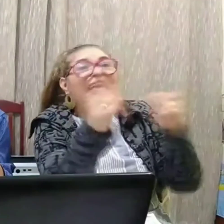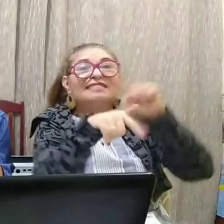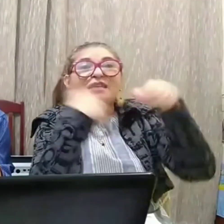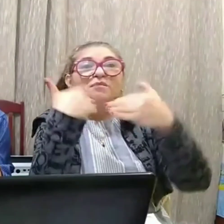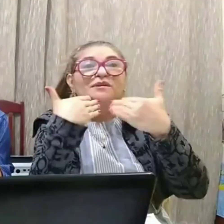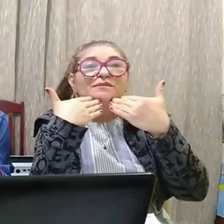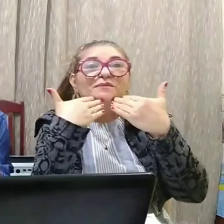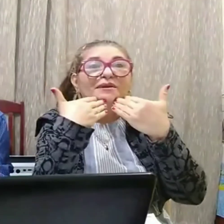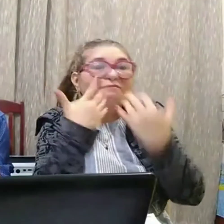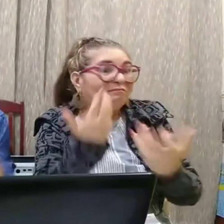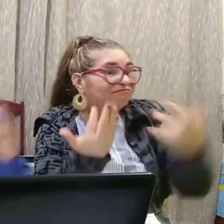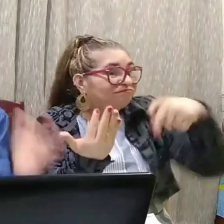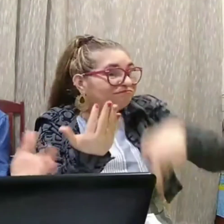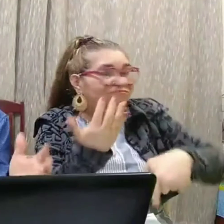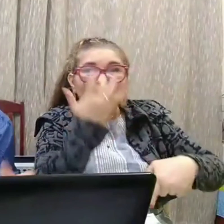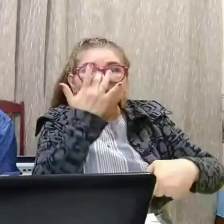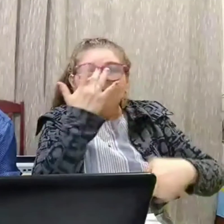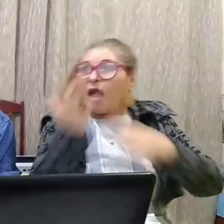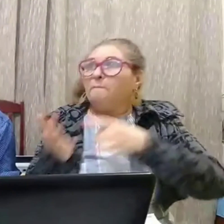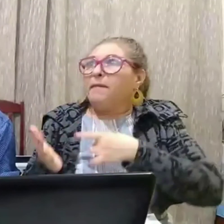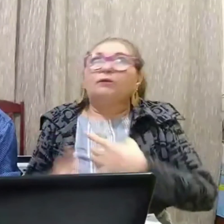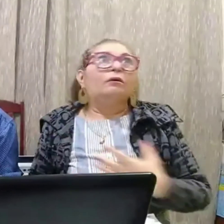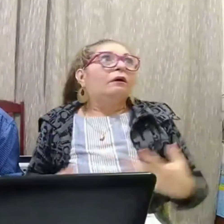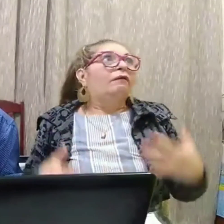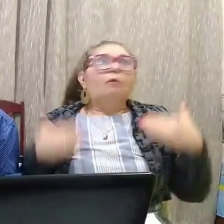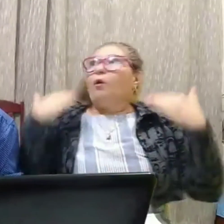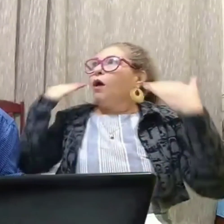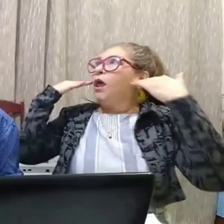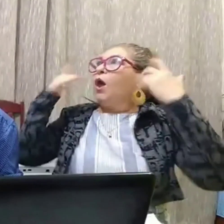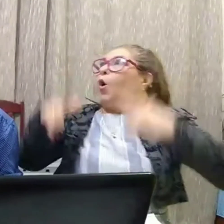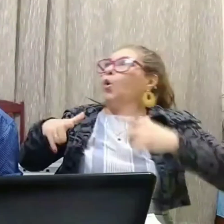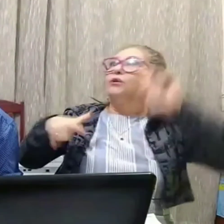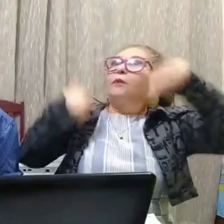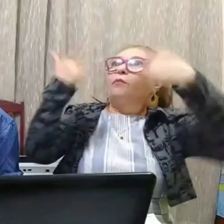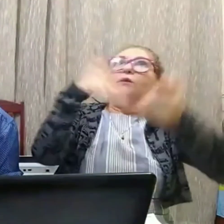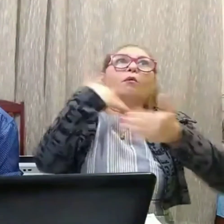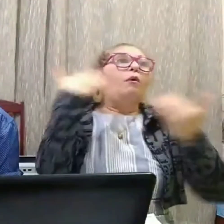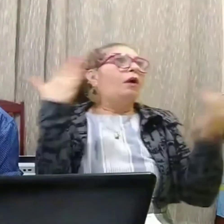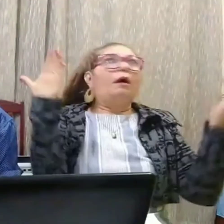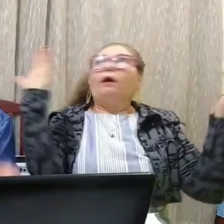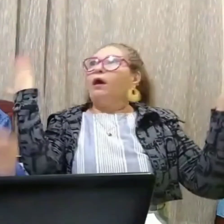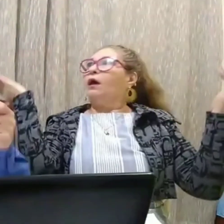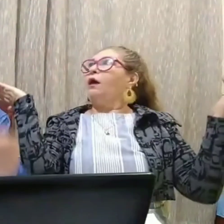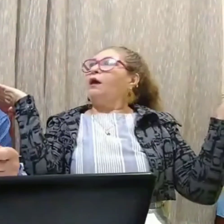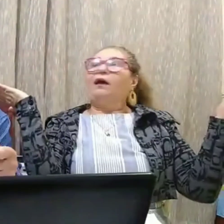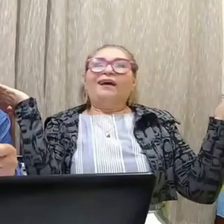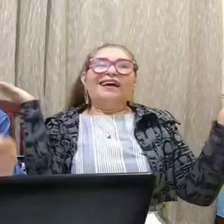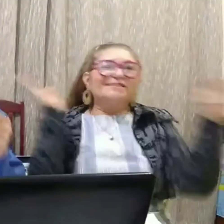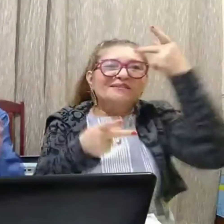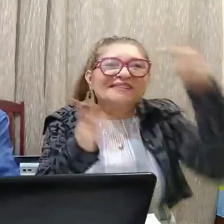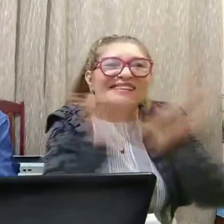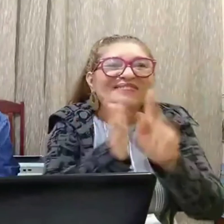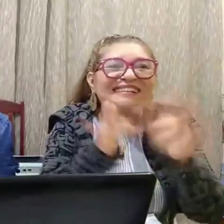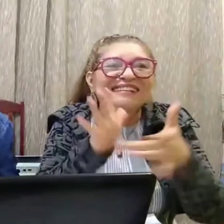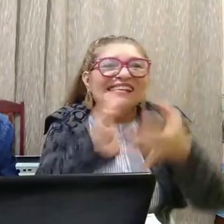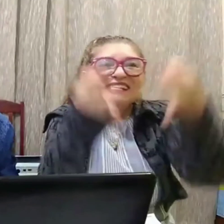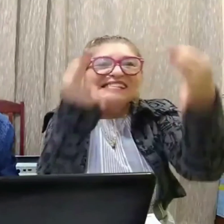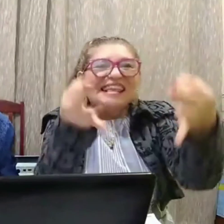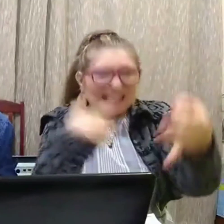Eles ficam apavorados com medo de morrer sem saber para onde vão. Aqueles que são de Deus têm a certeza